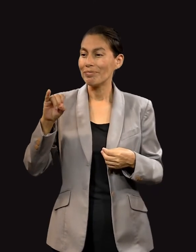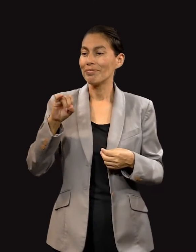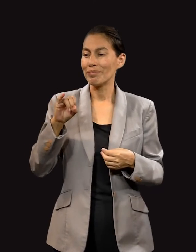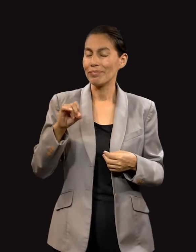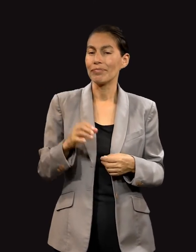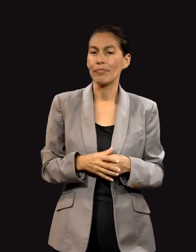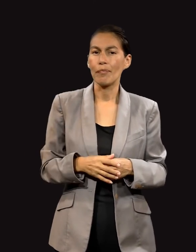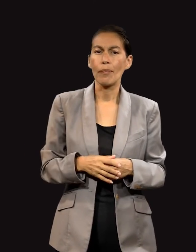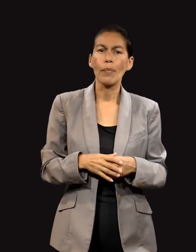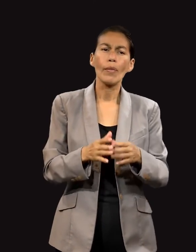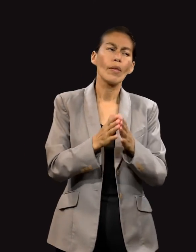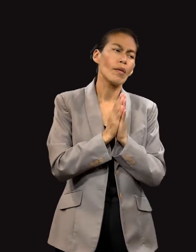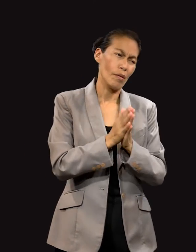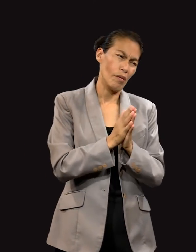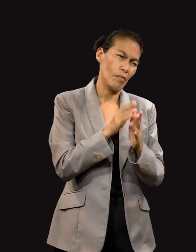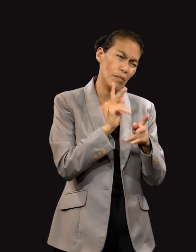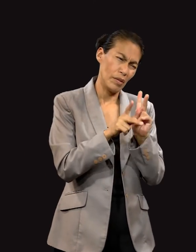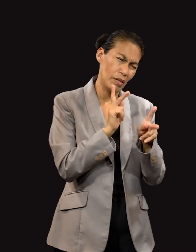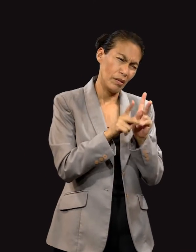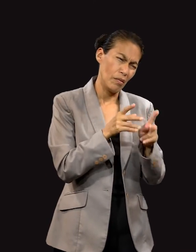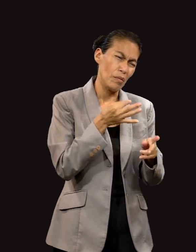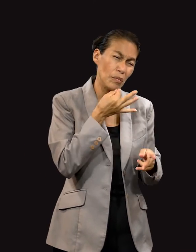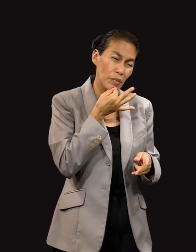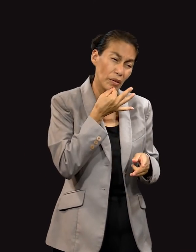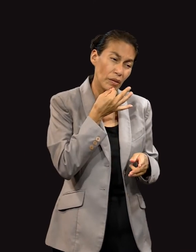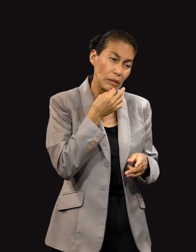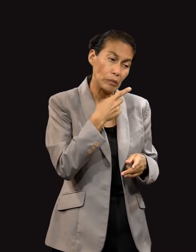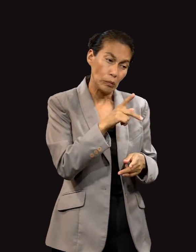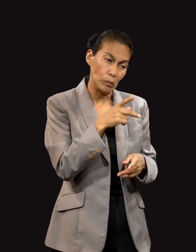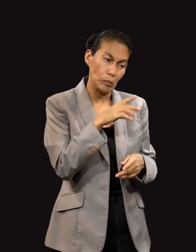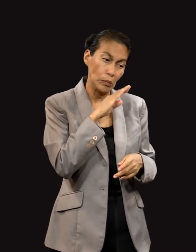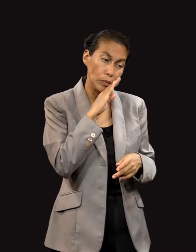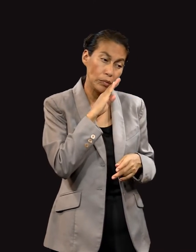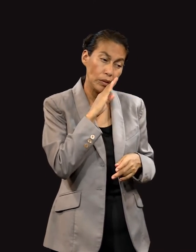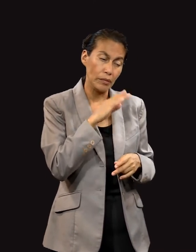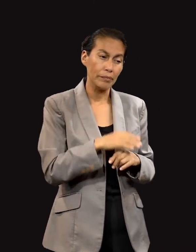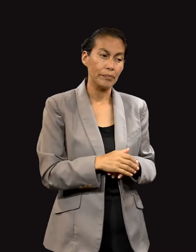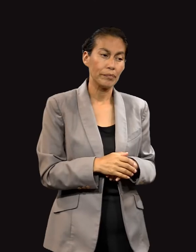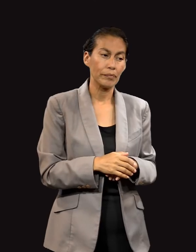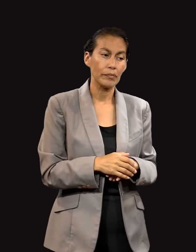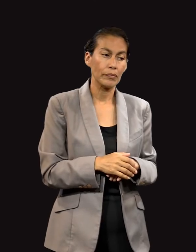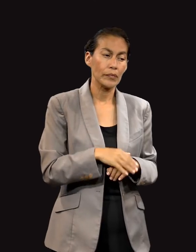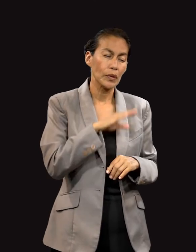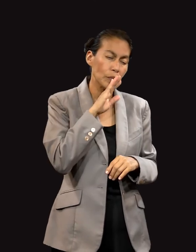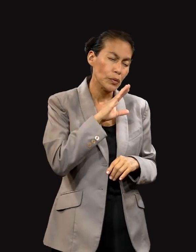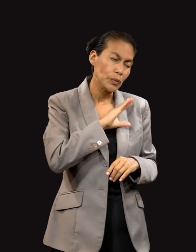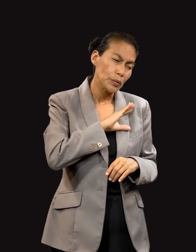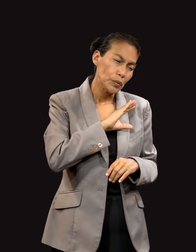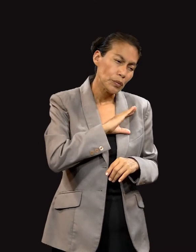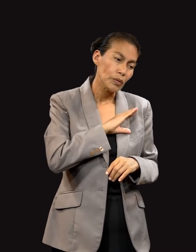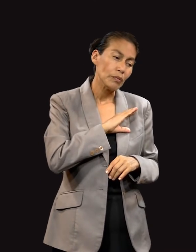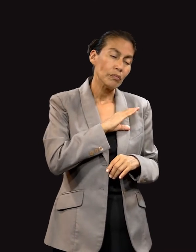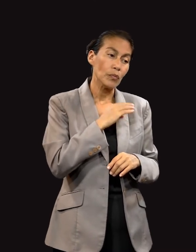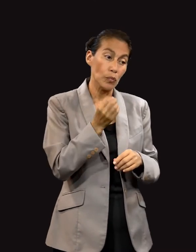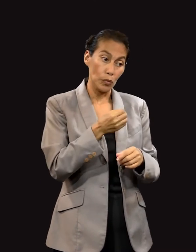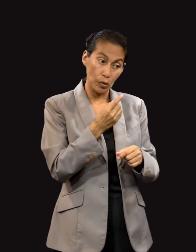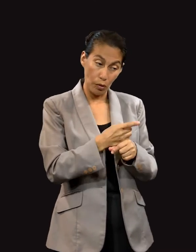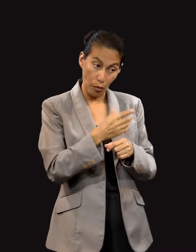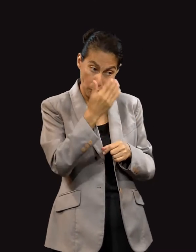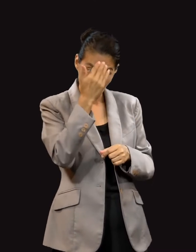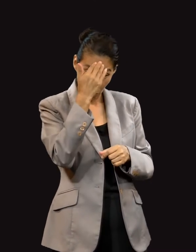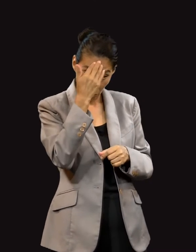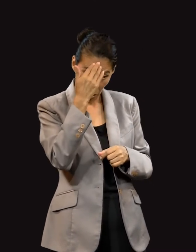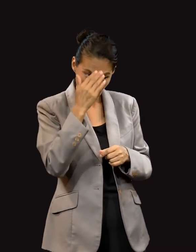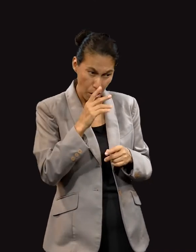Cuéntenos de esos momentos. Primero con su mamita. Yo tuve la oportunidad de